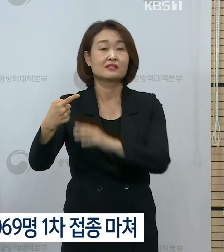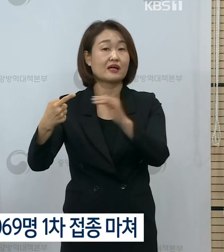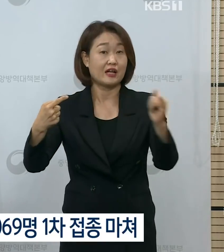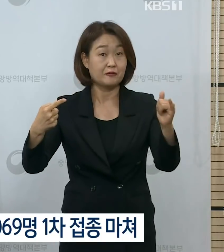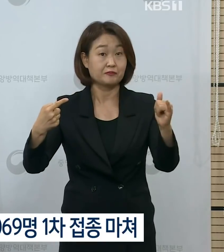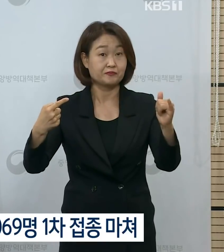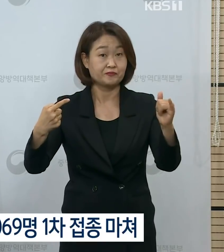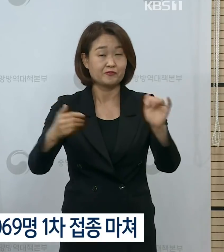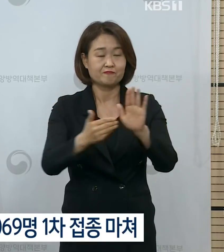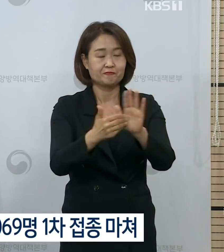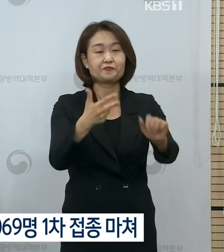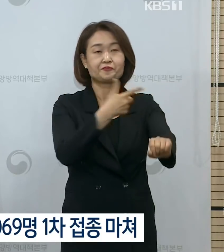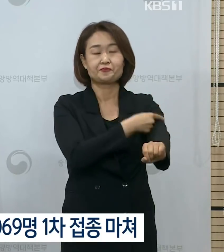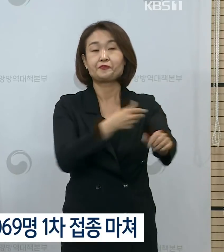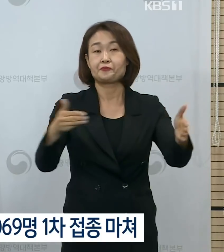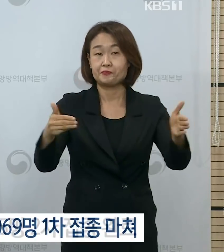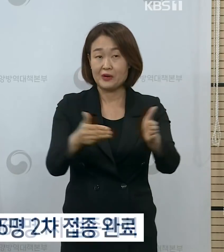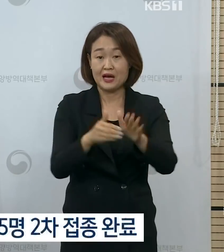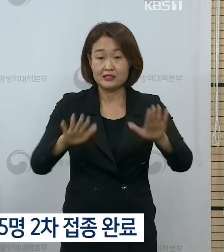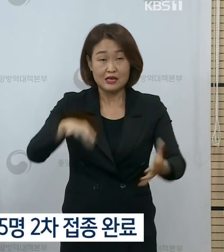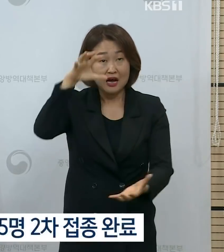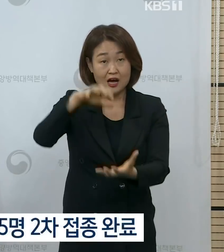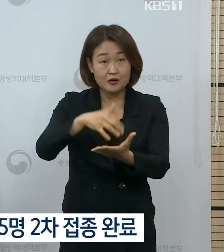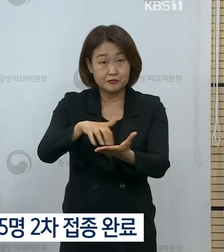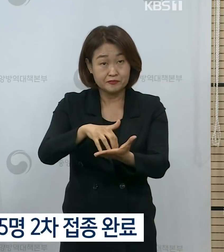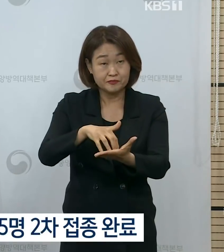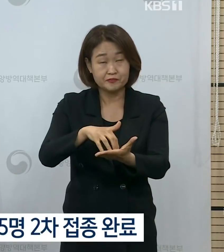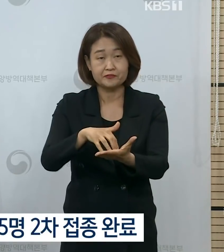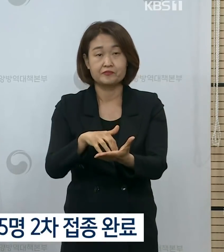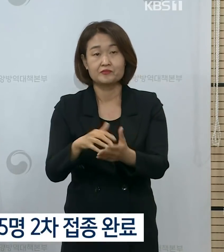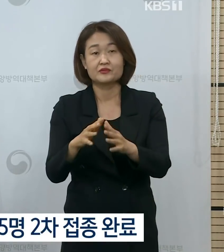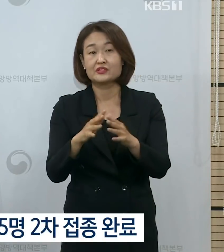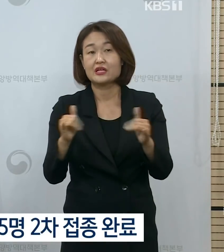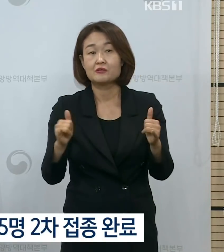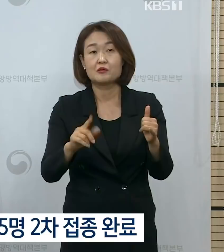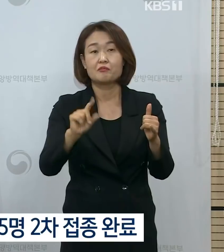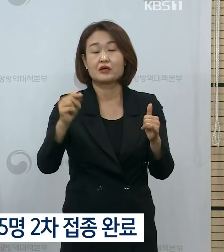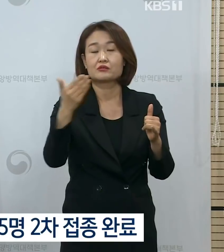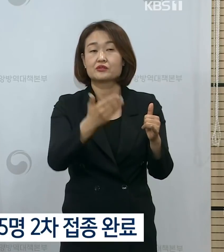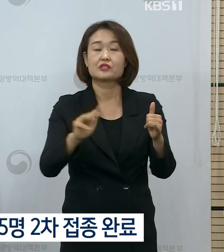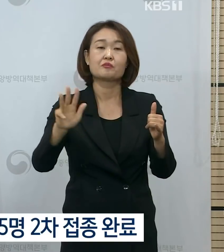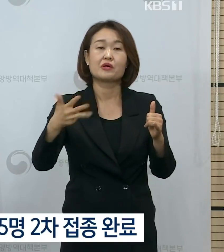6,881명이 접종을 추가하여 현재까지 2차 접종을 완료하신 접종자는